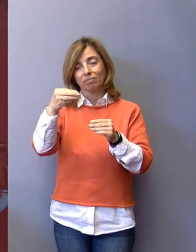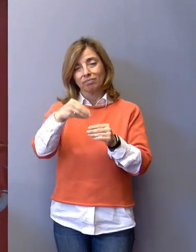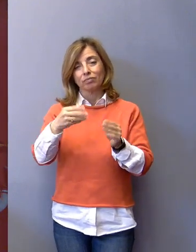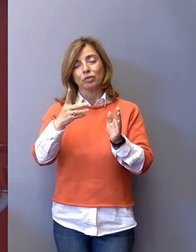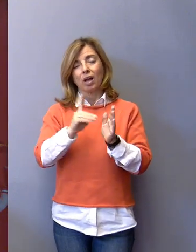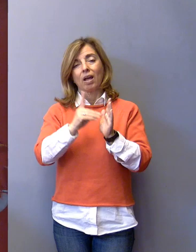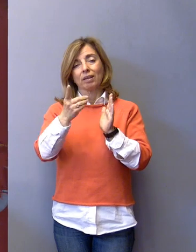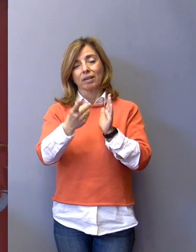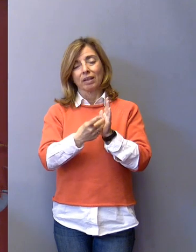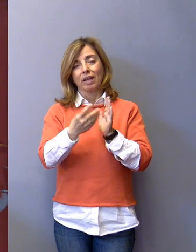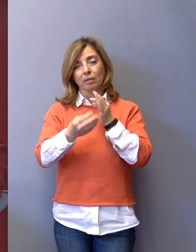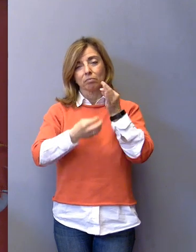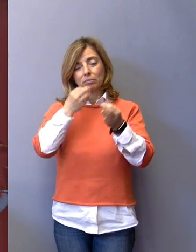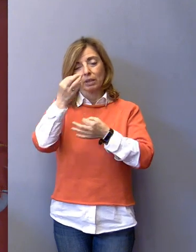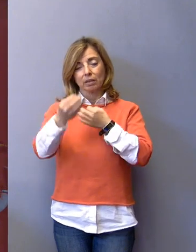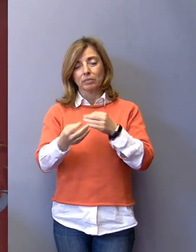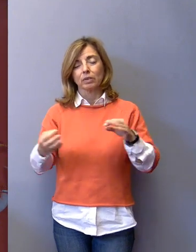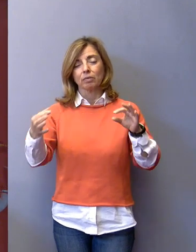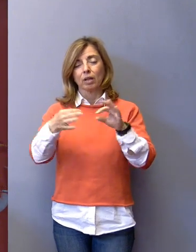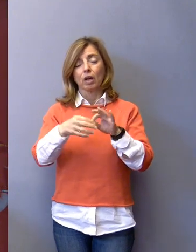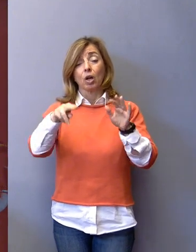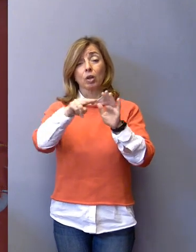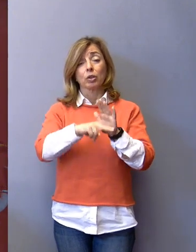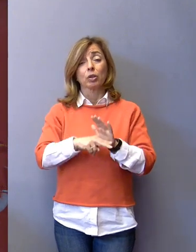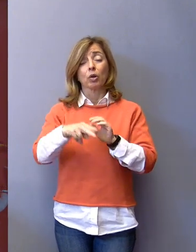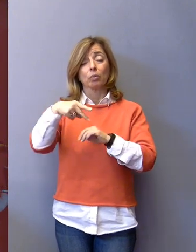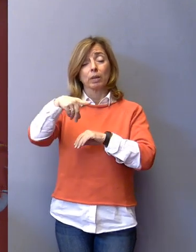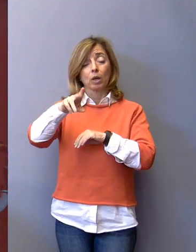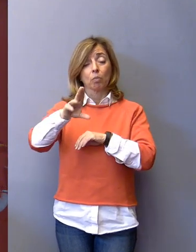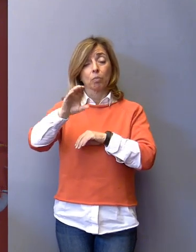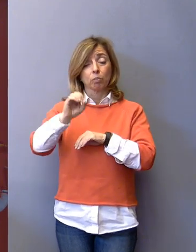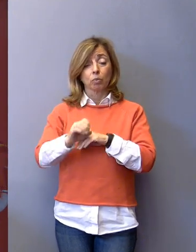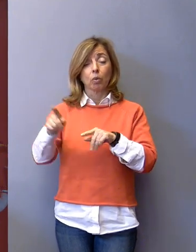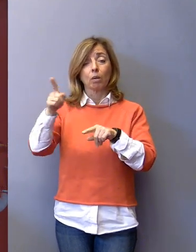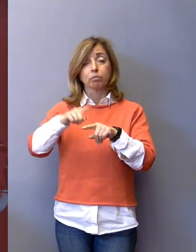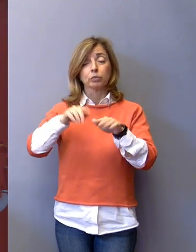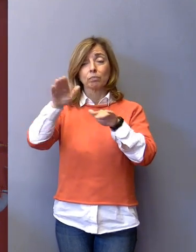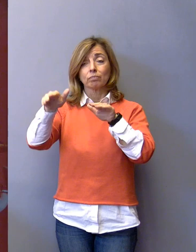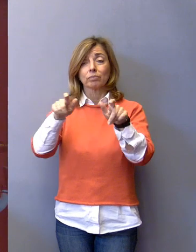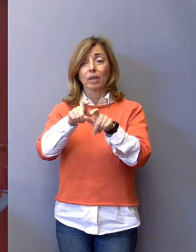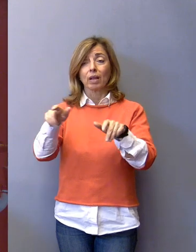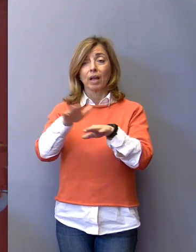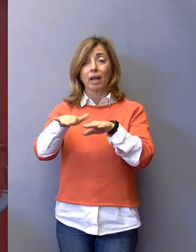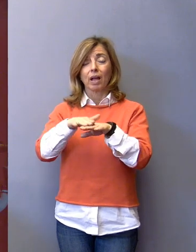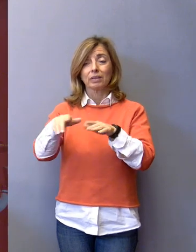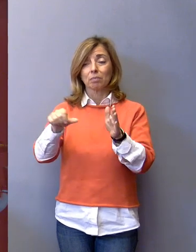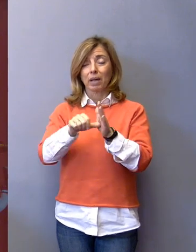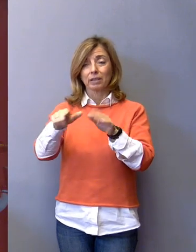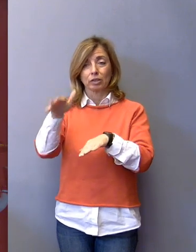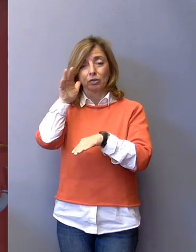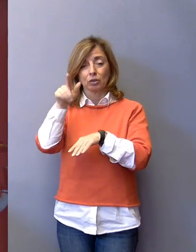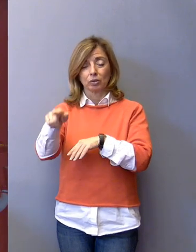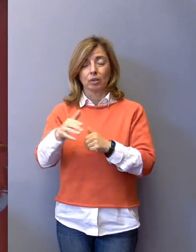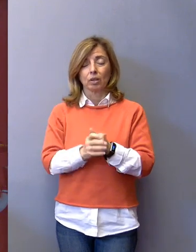un oggetto sulla norma relativa al tuo con gli auditi esperti del settore l'ordine del giorno